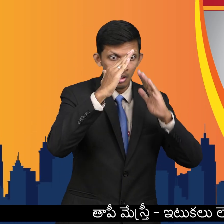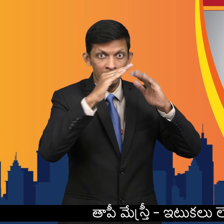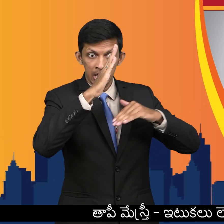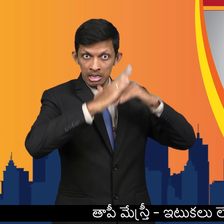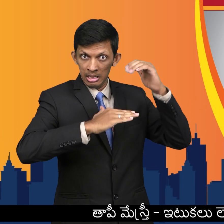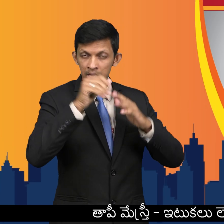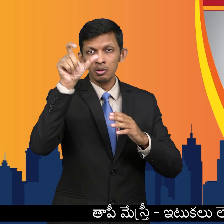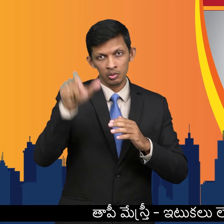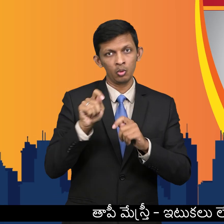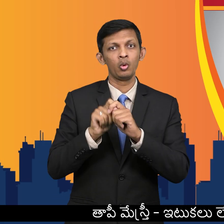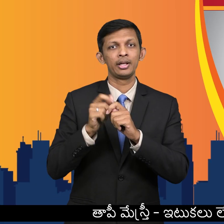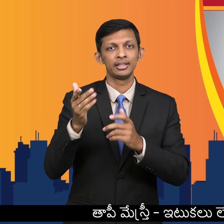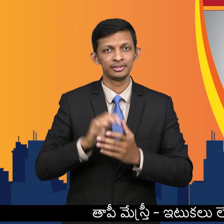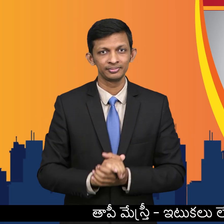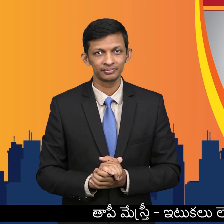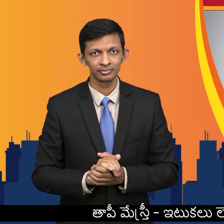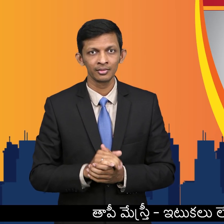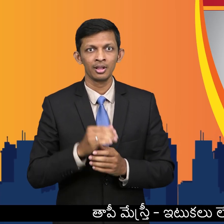వ్యక్తి.